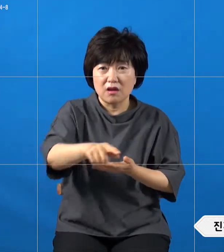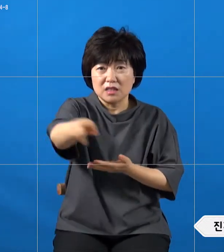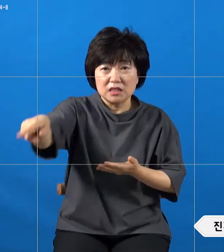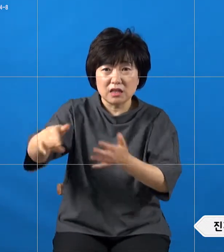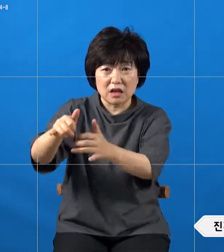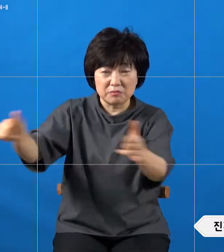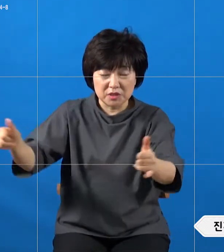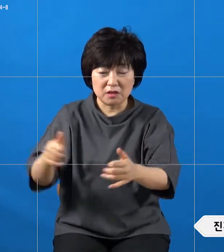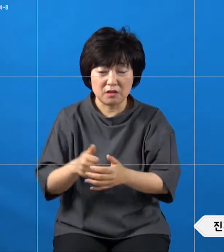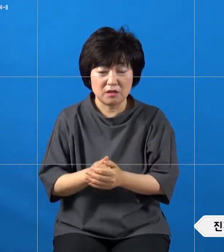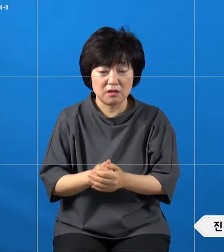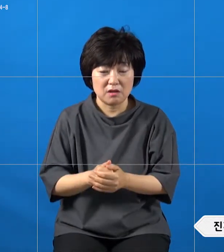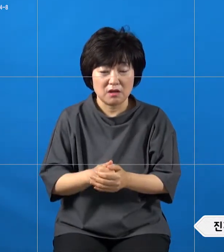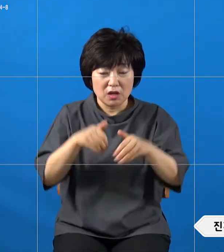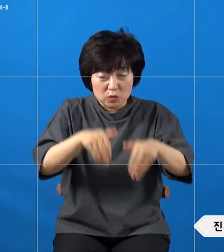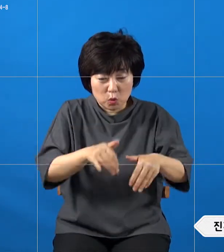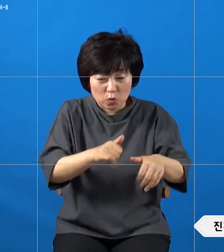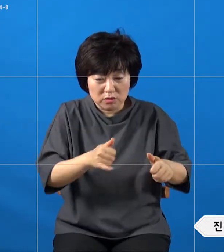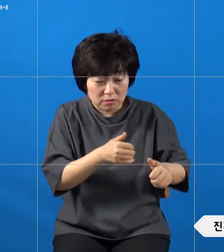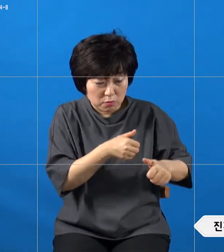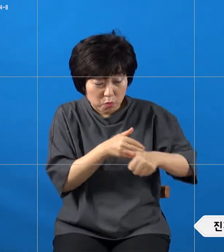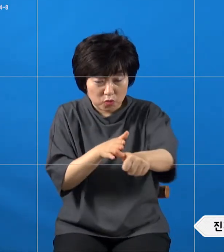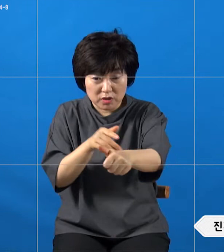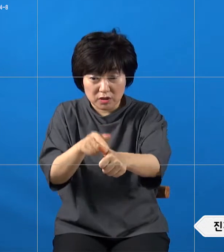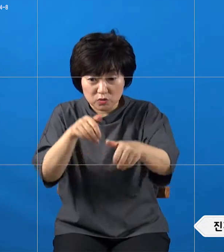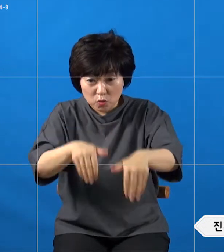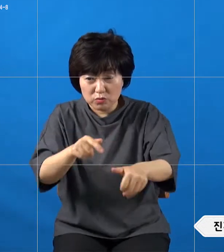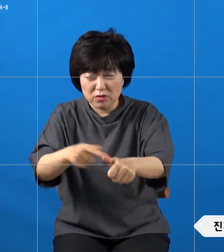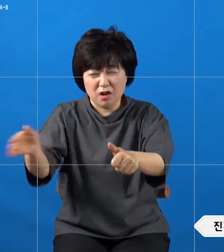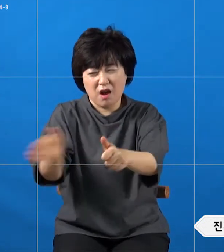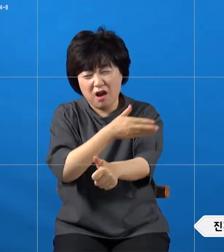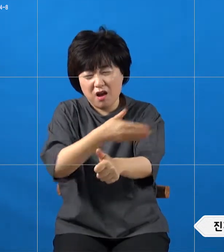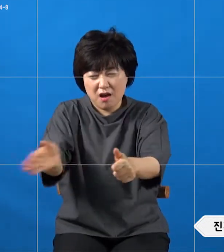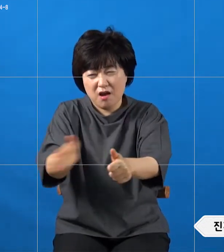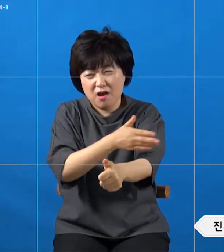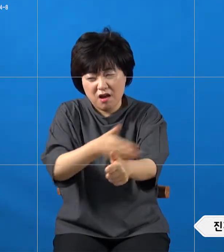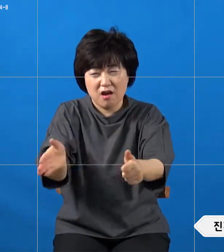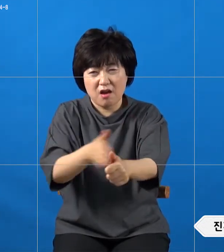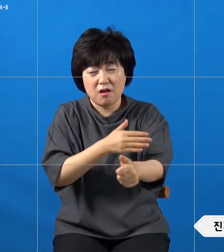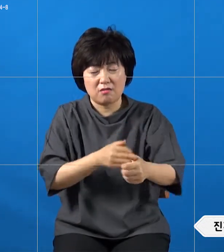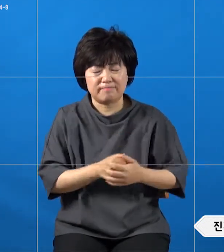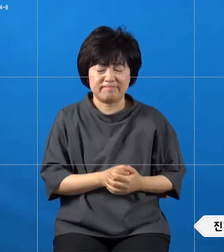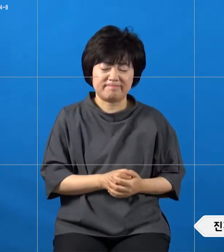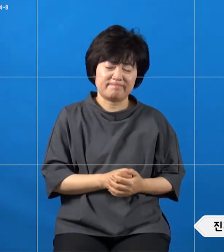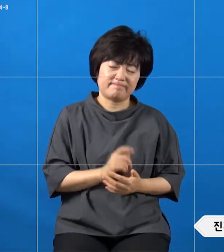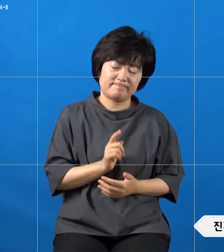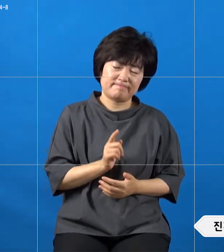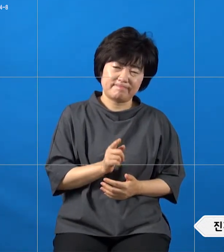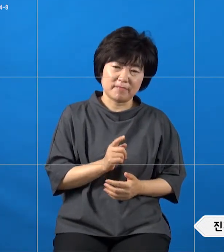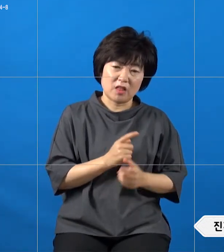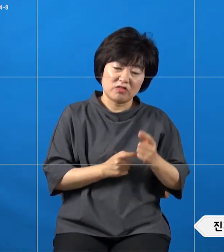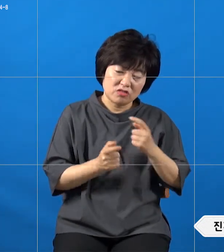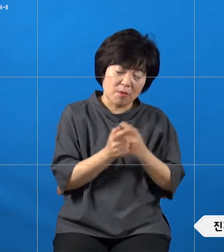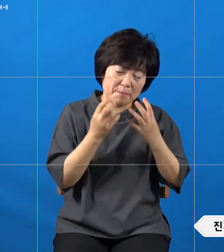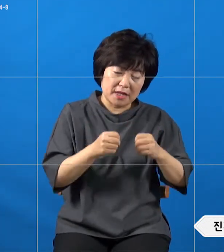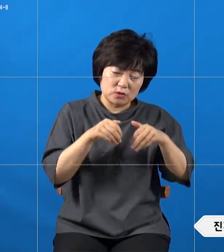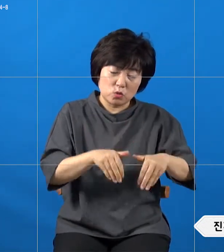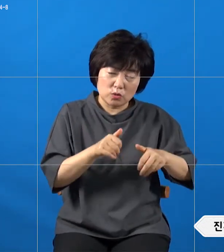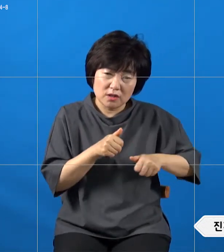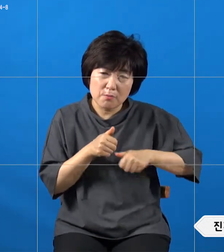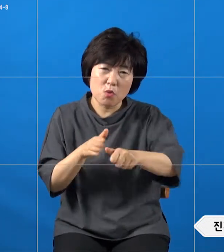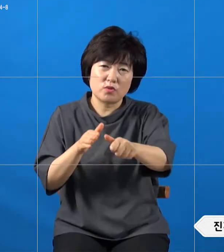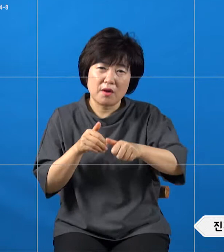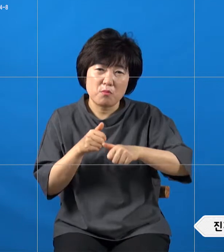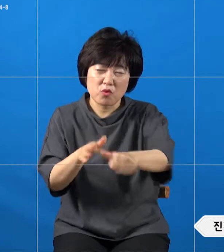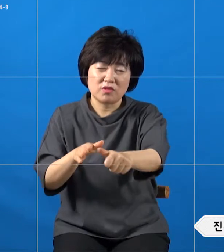때리고 죽입니다. 그래서 아무것도 죽지 않습니다. 더 많은 종들을 보냅니다. 여전히 때리고 죽이는